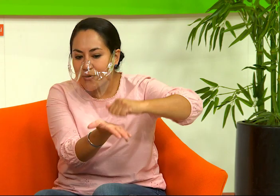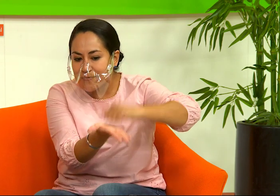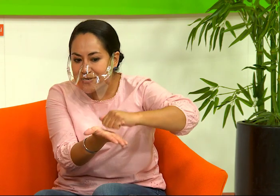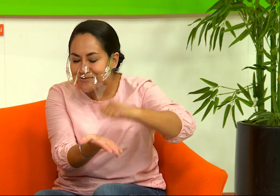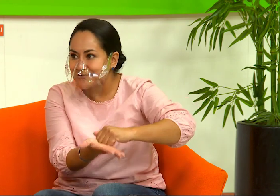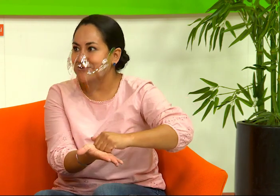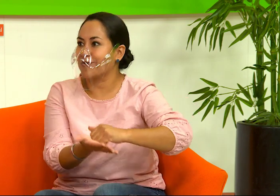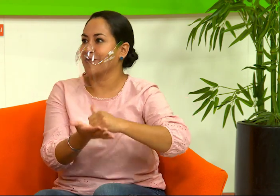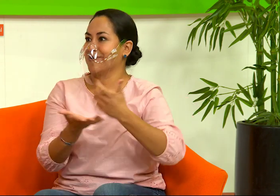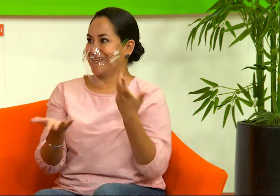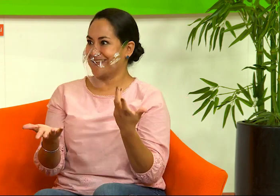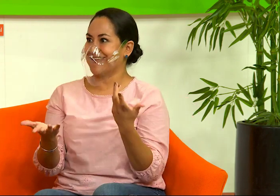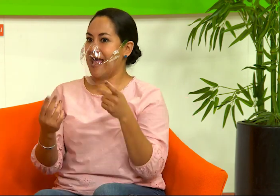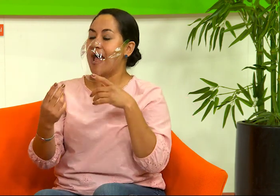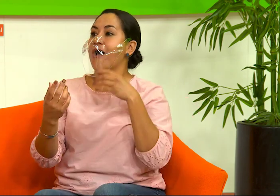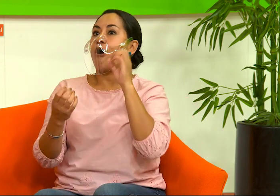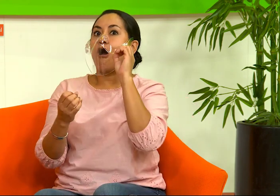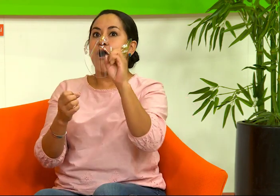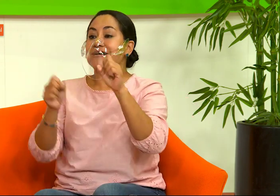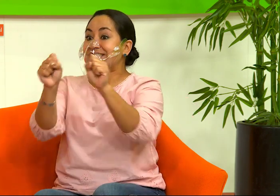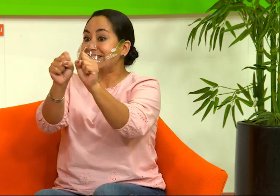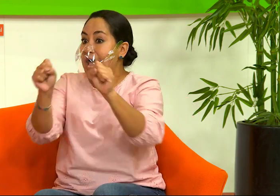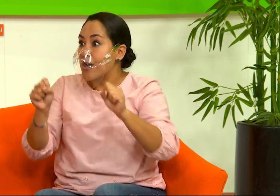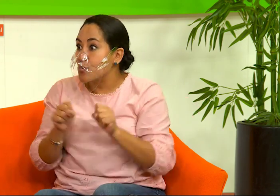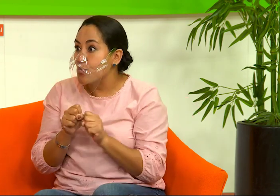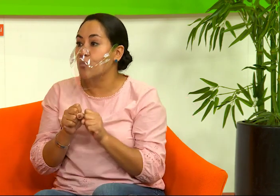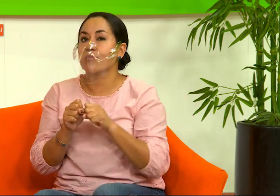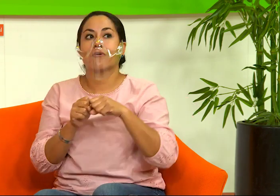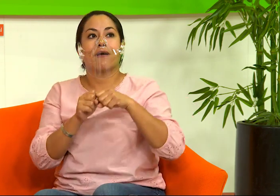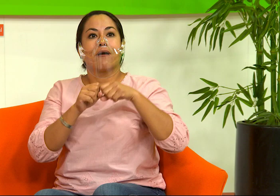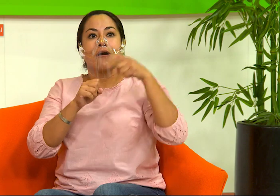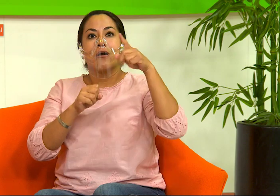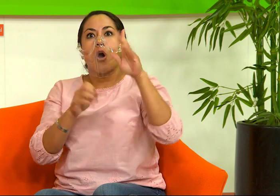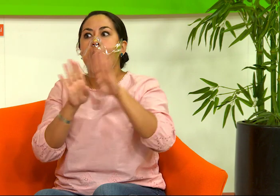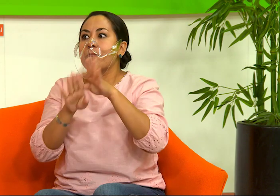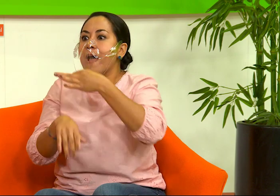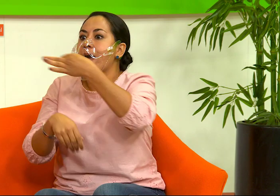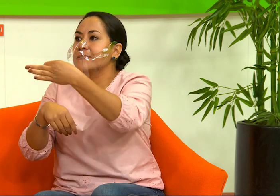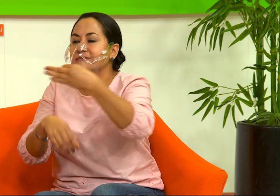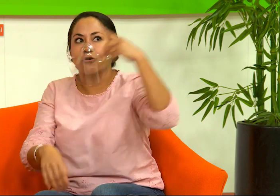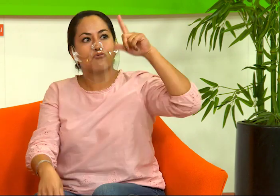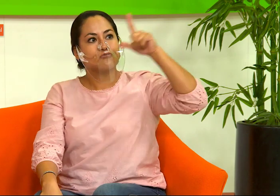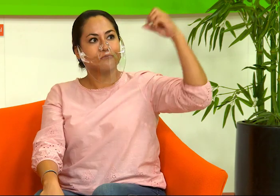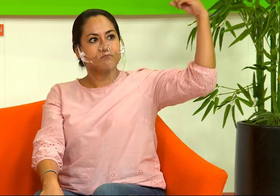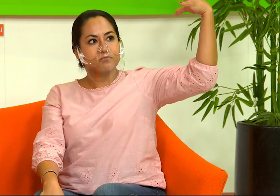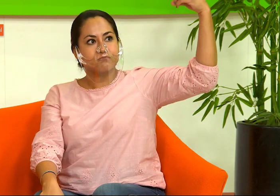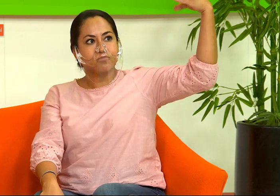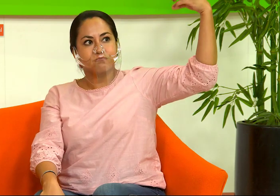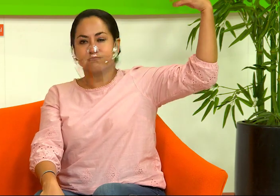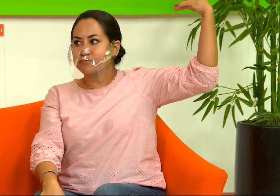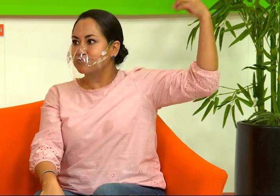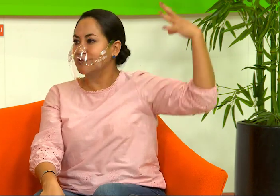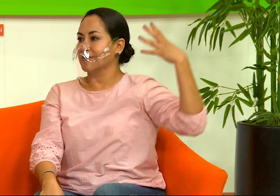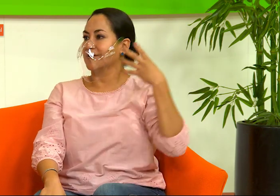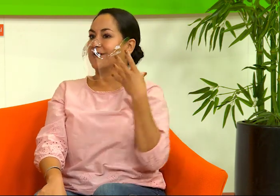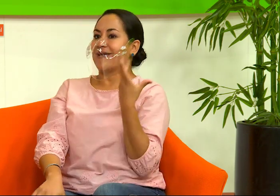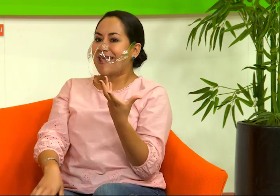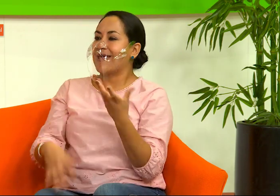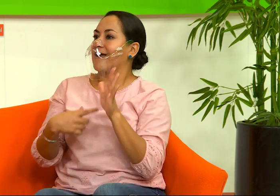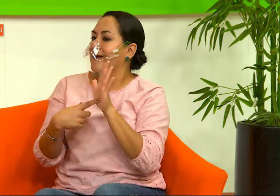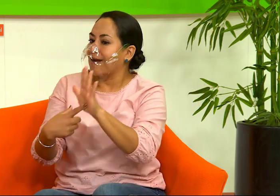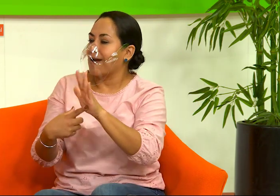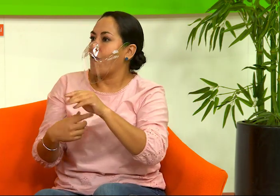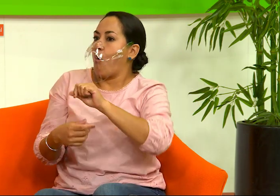también hay algunas otras situaciones. Cuando comen, las personas oyentes lo usan con la mano arriba, ¿no? Pero nosotros pegamos en la mesa. O a lo mejor